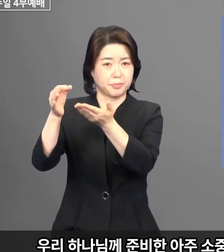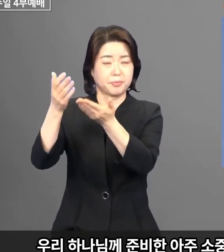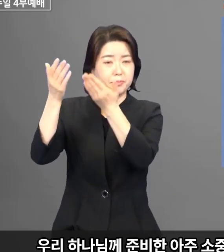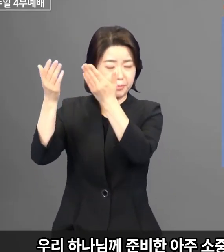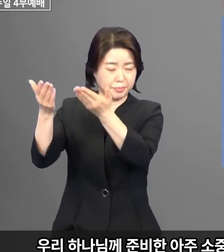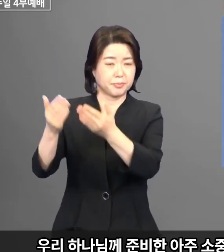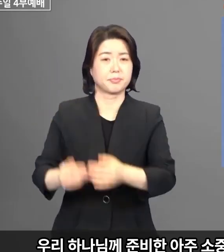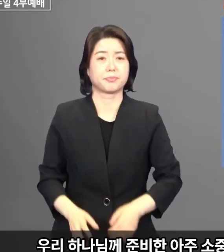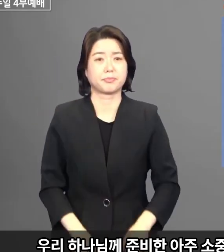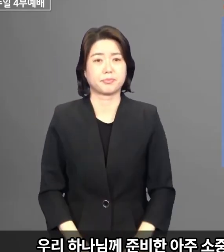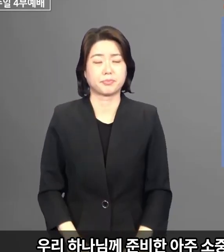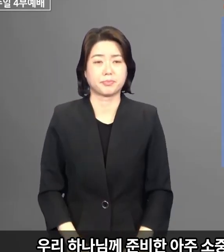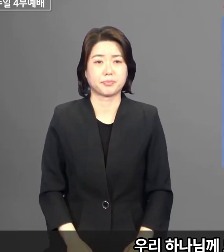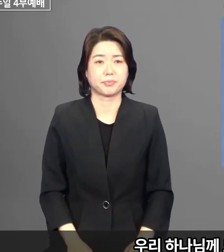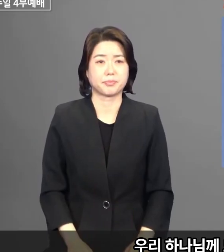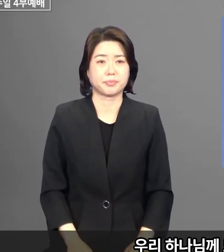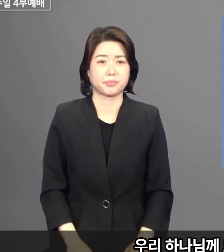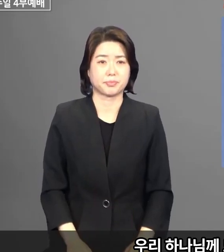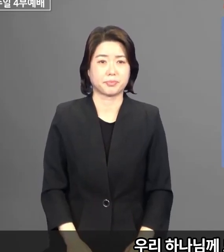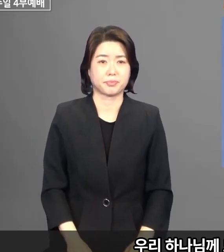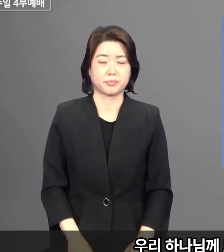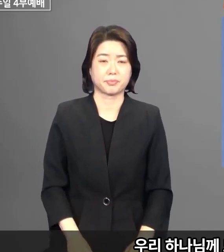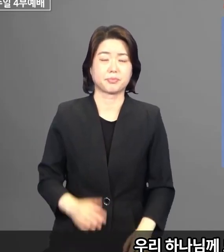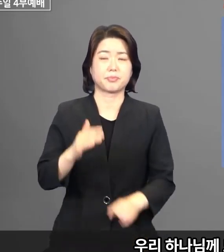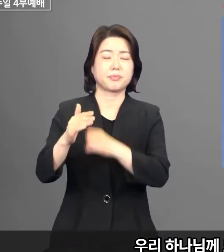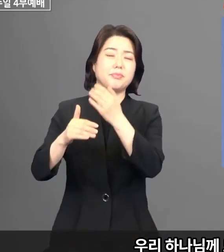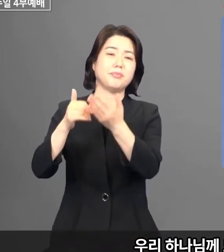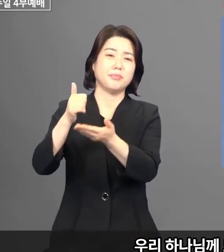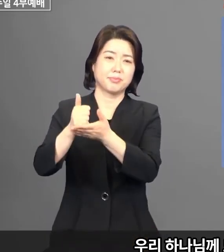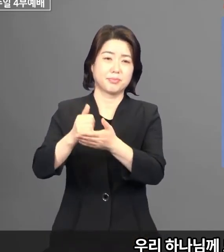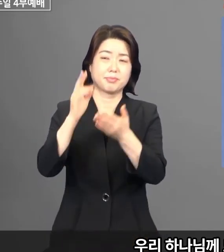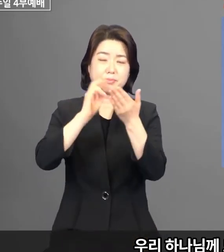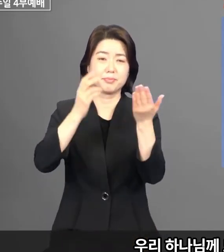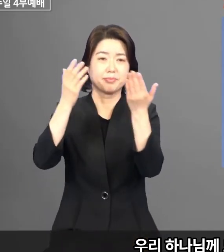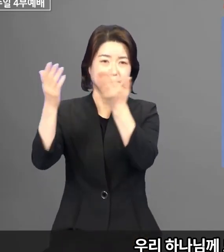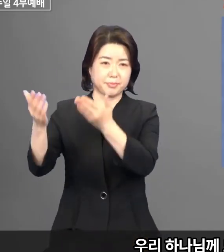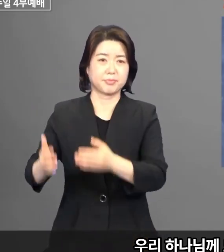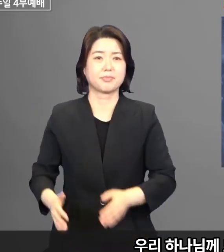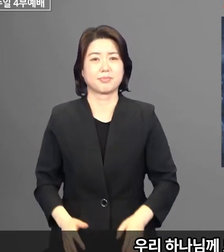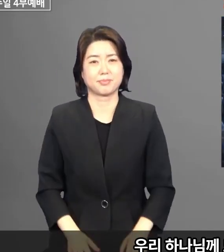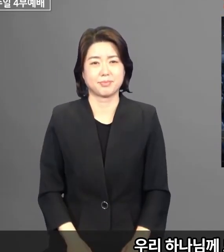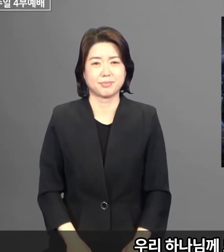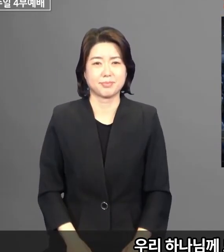그분께 드리겠습니다. 우리 하나님께 노래하겠습니다.